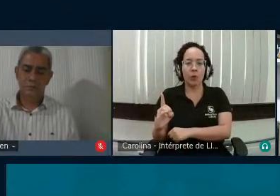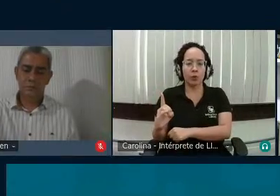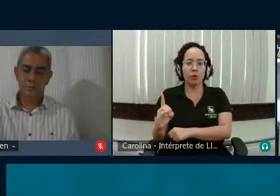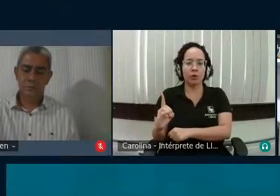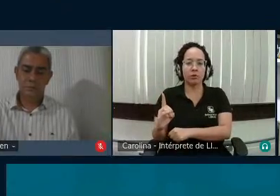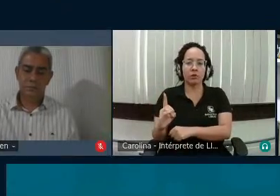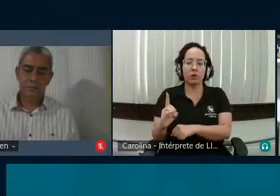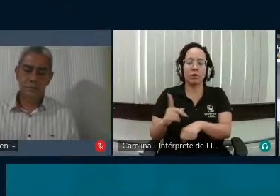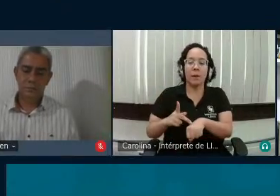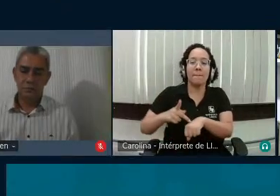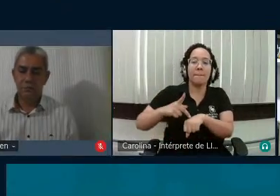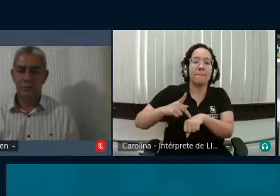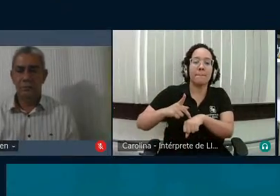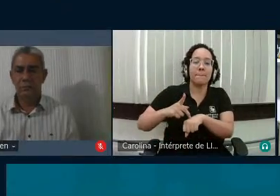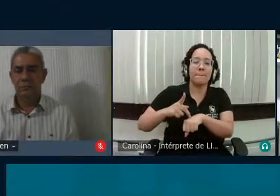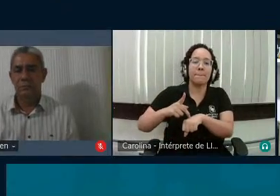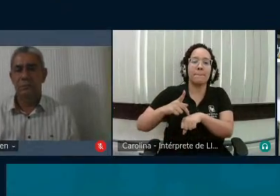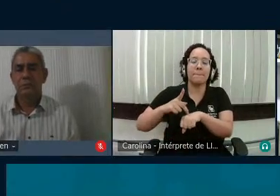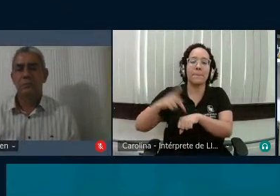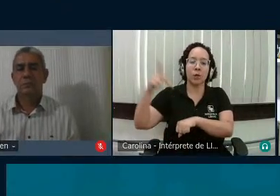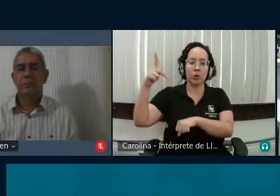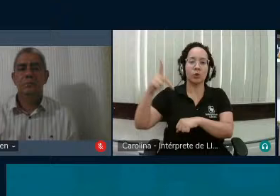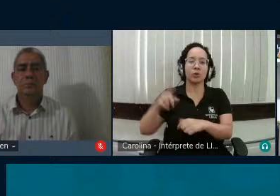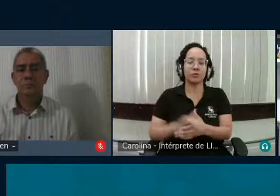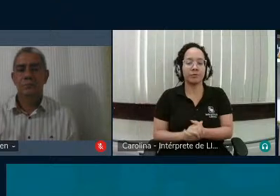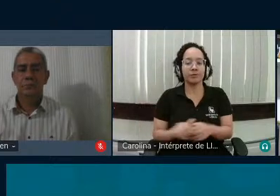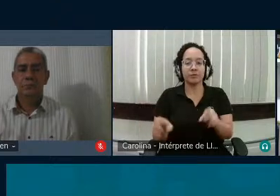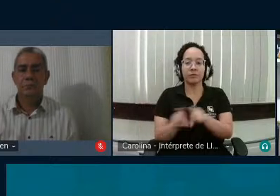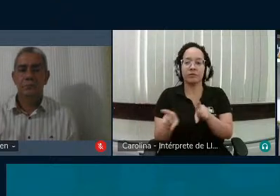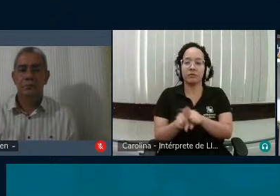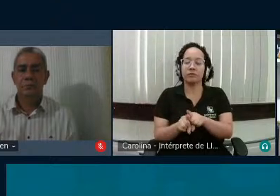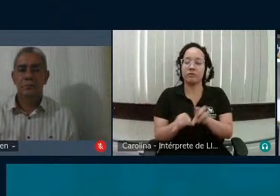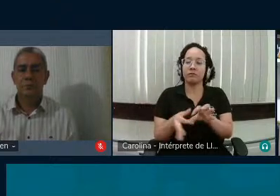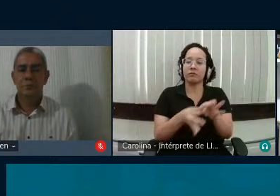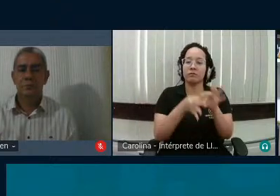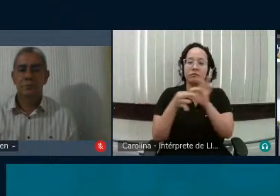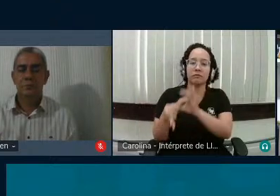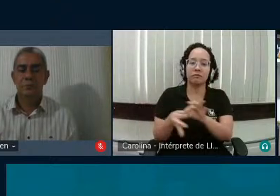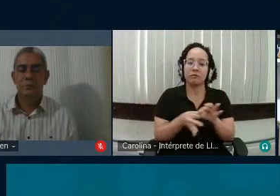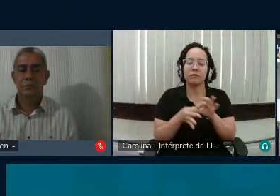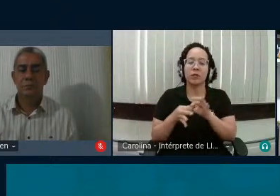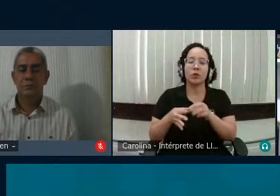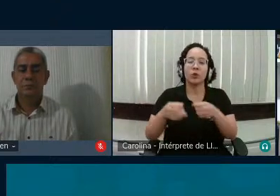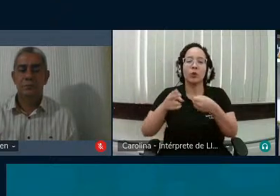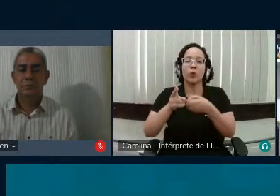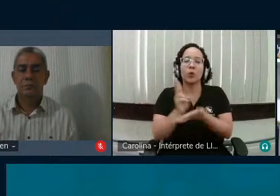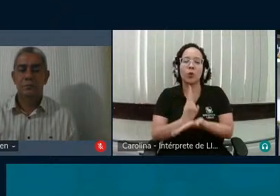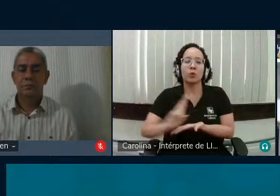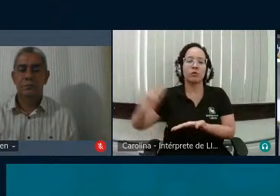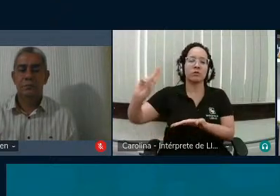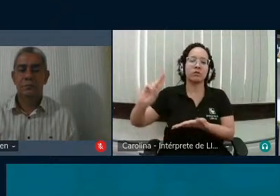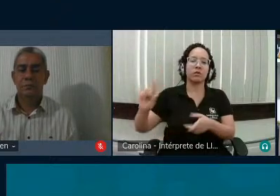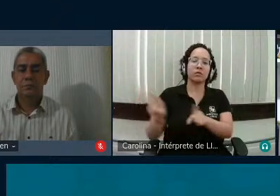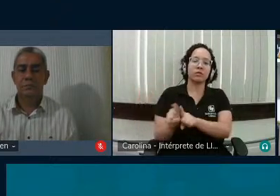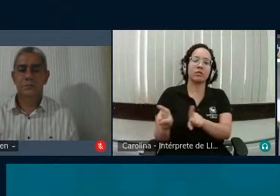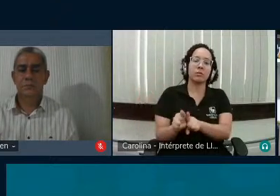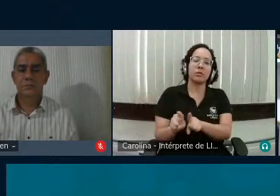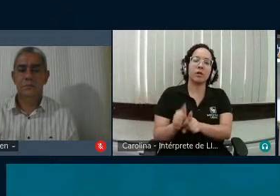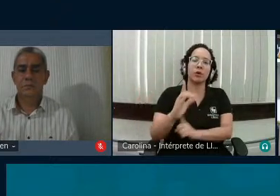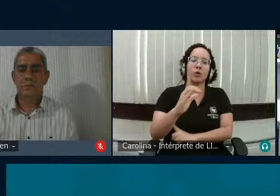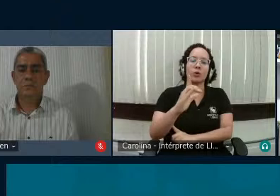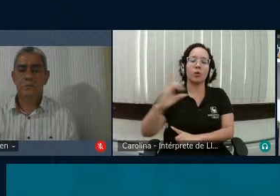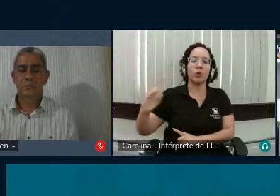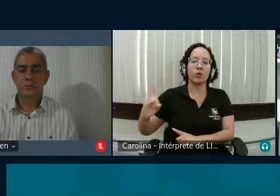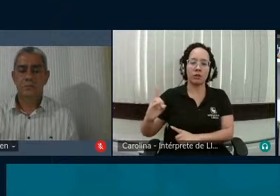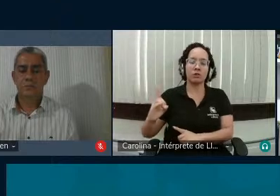programa de pós-graduação na UFPR, e também em parcerias com universidades, com a CAPES e com o CNPq. Coordenou a produção de